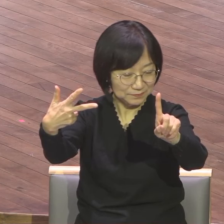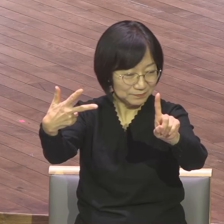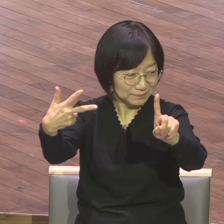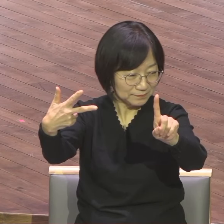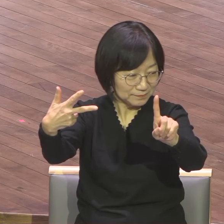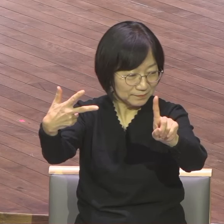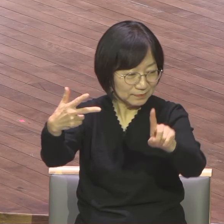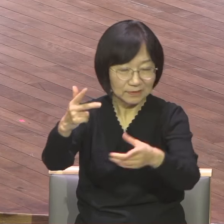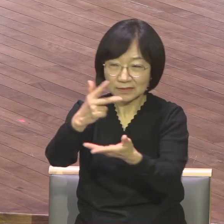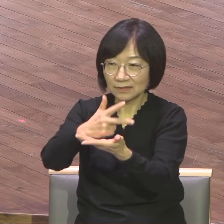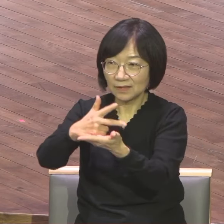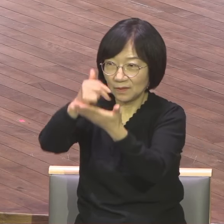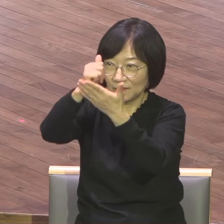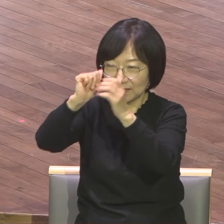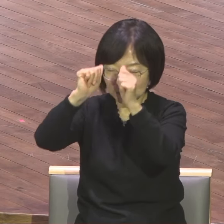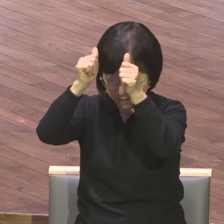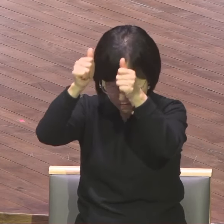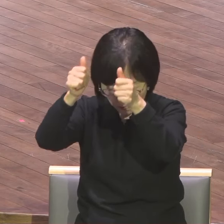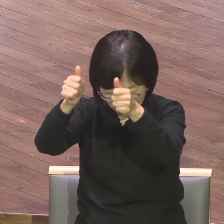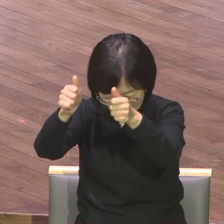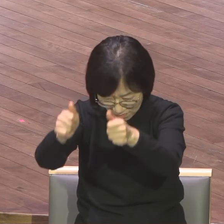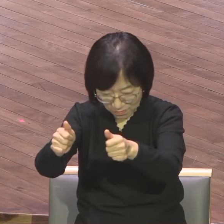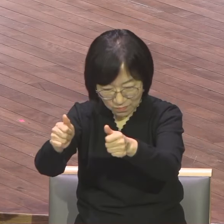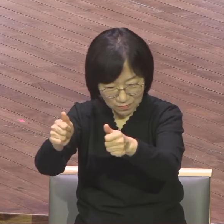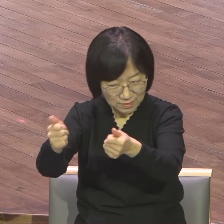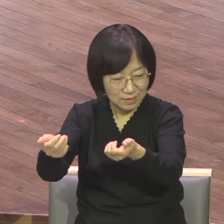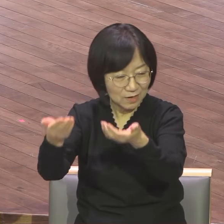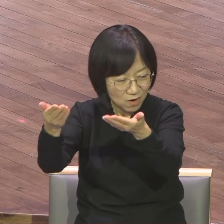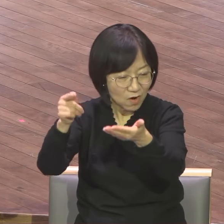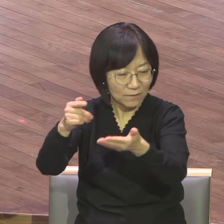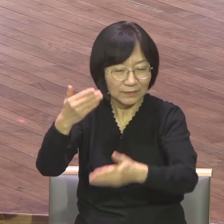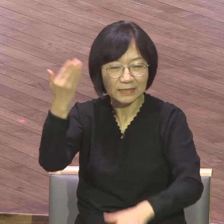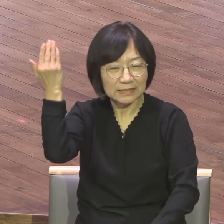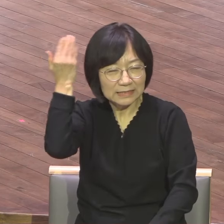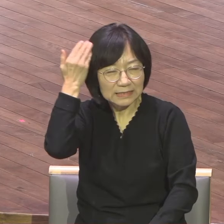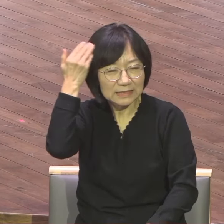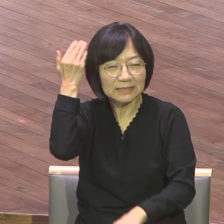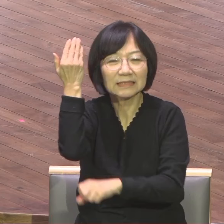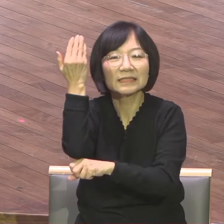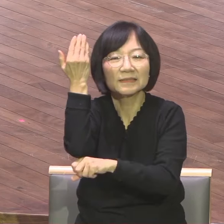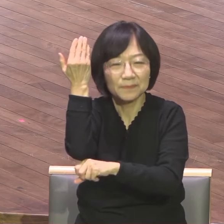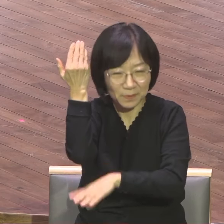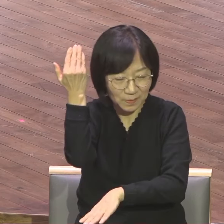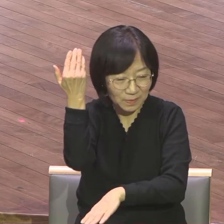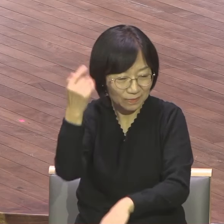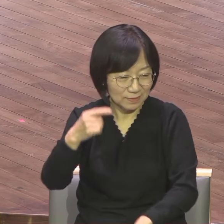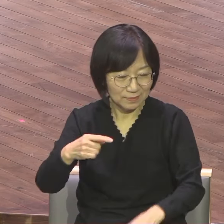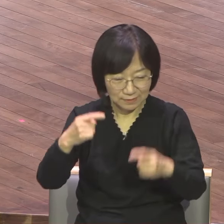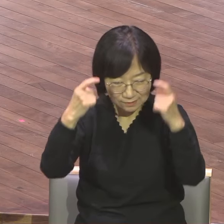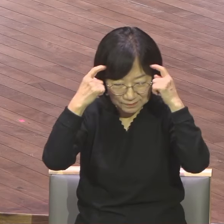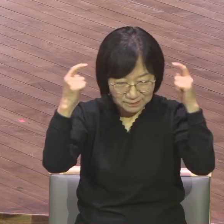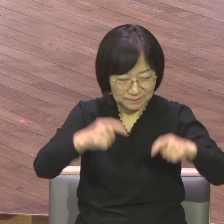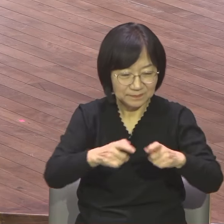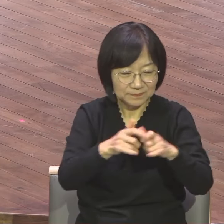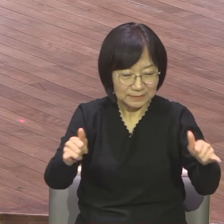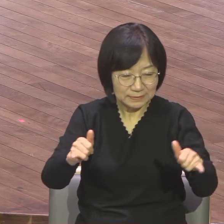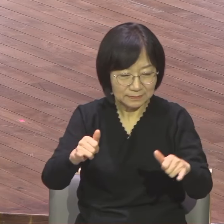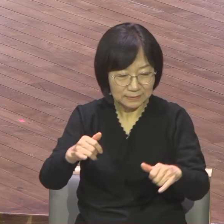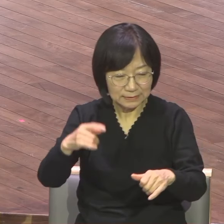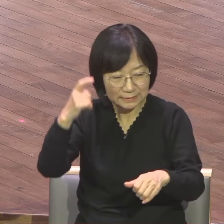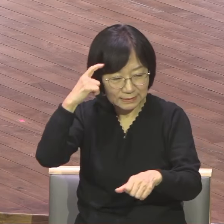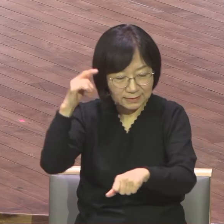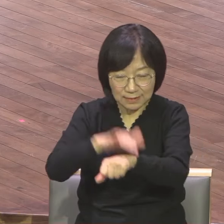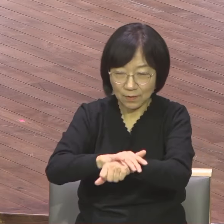있어요. 여호와를 경외하는 것이 지식의 근본이언을 미련한 자는 지혜와 훈계를